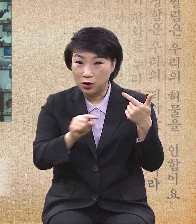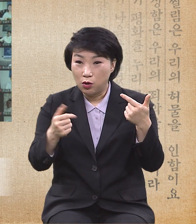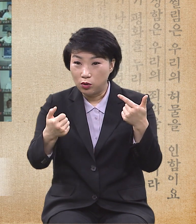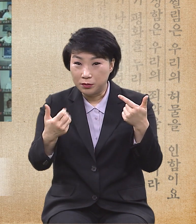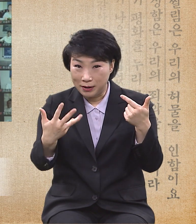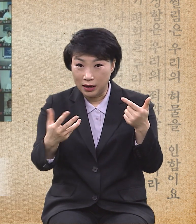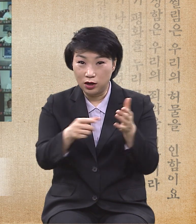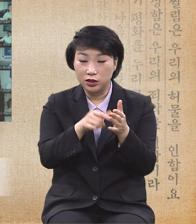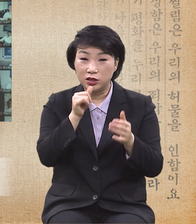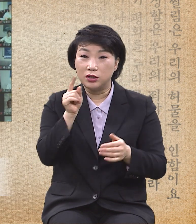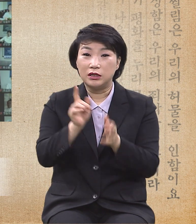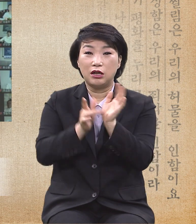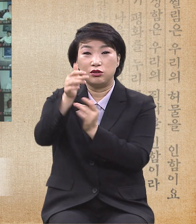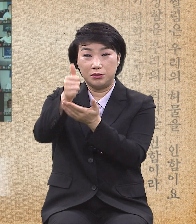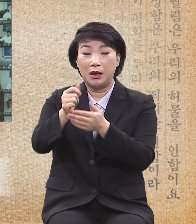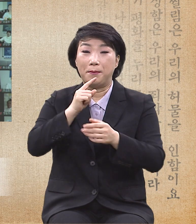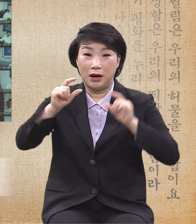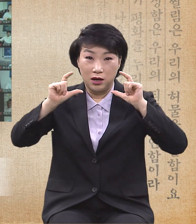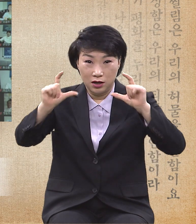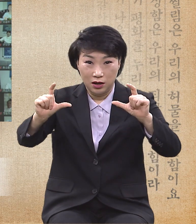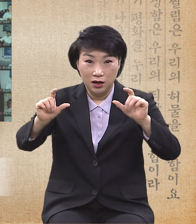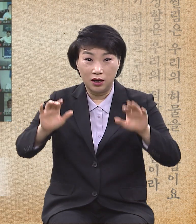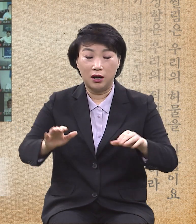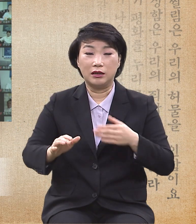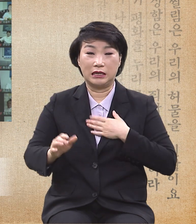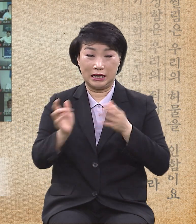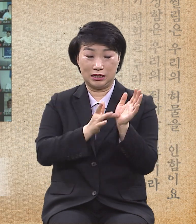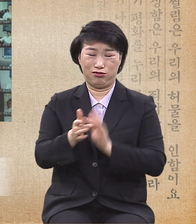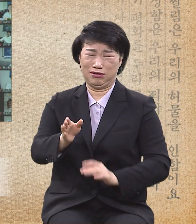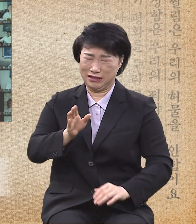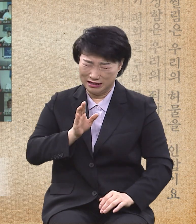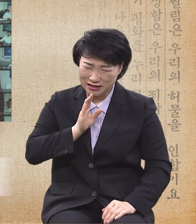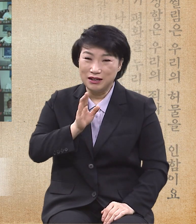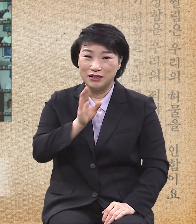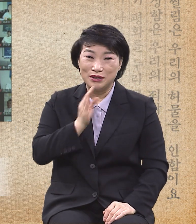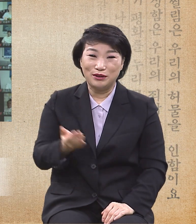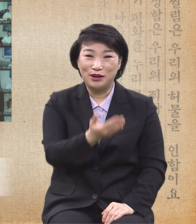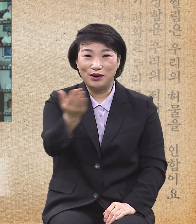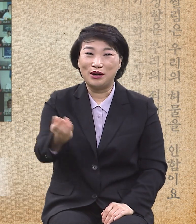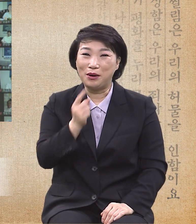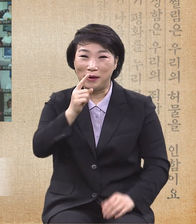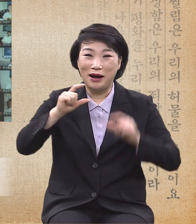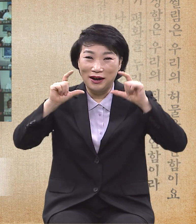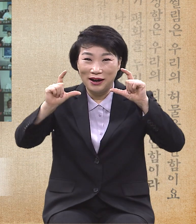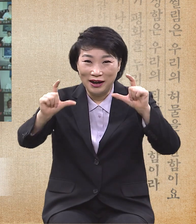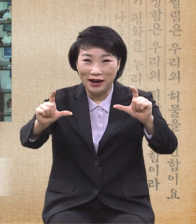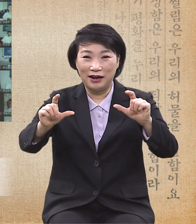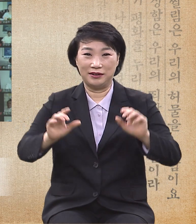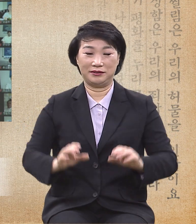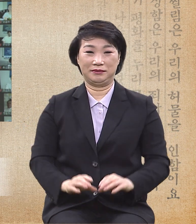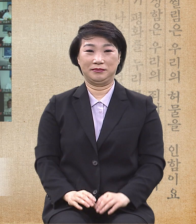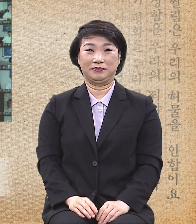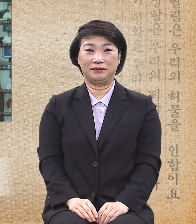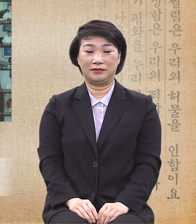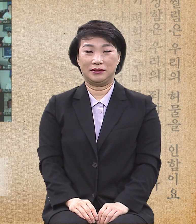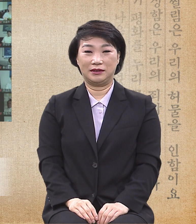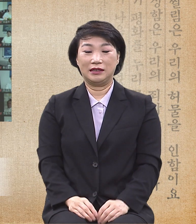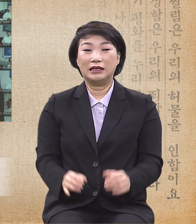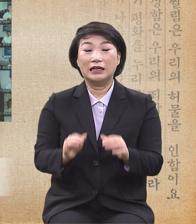58절에 예수께서 이르시되 내가 진실로 진실로 너희에게